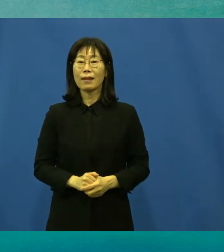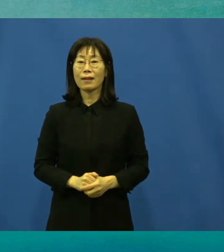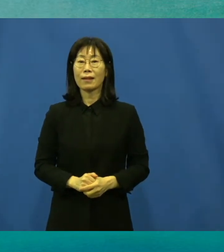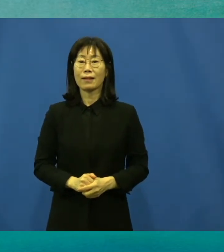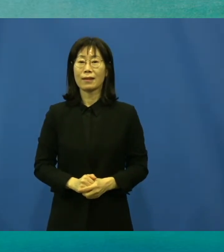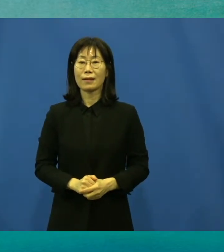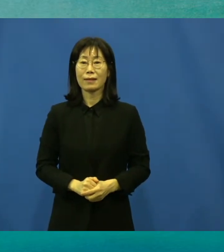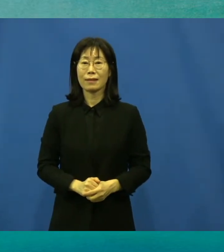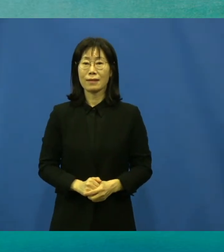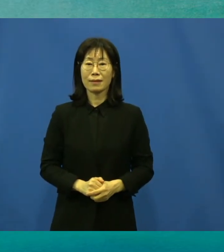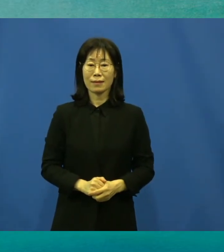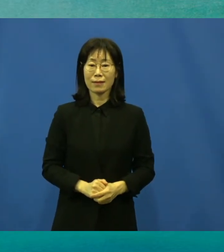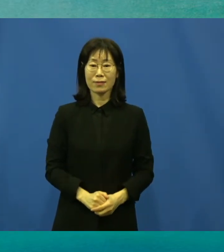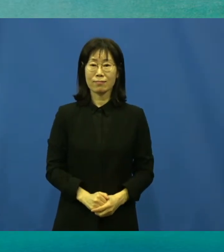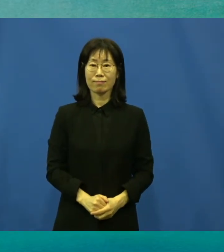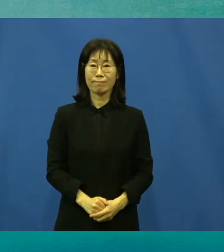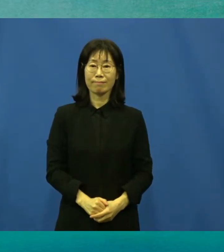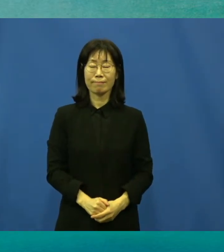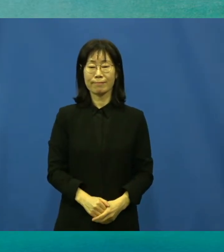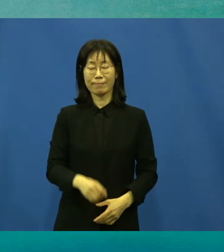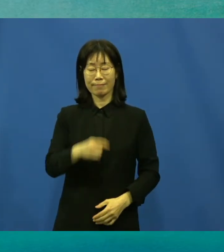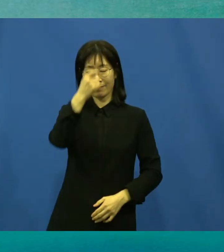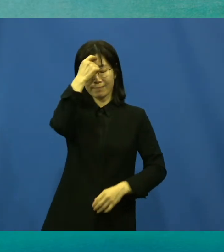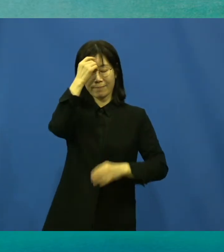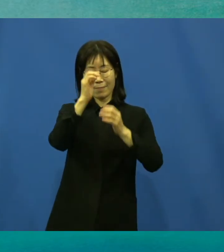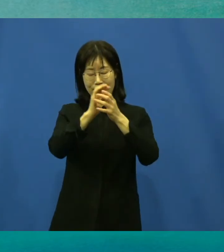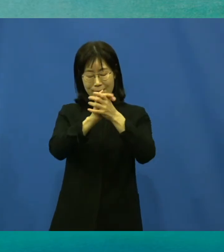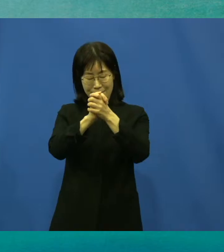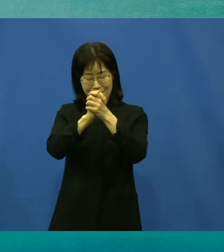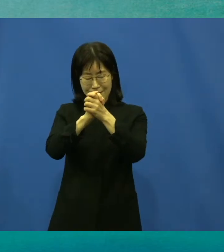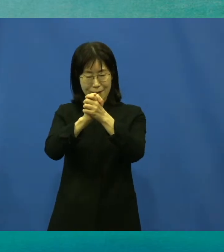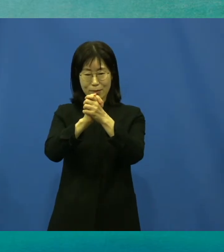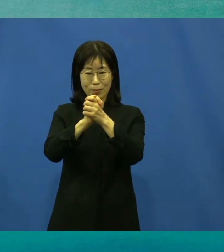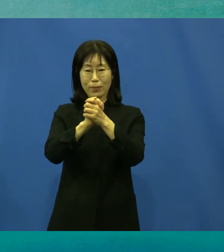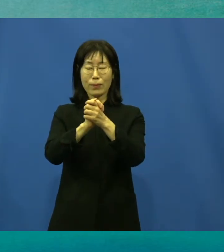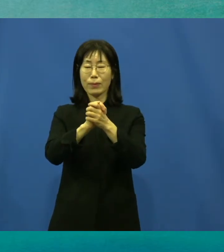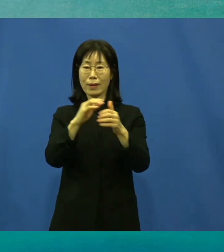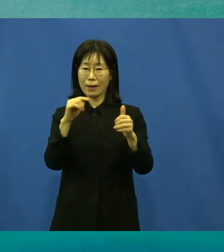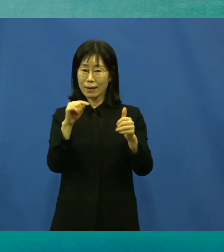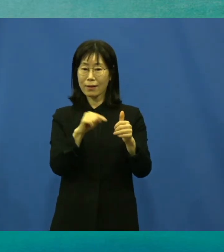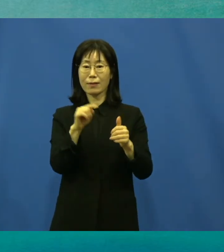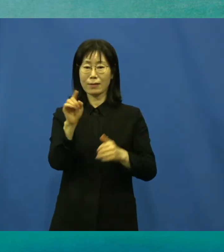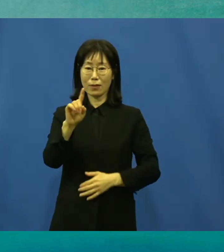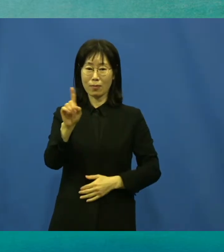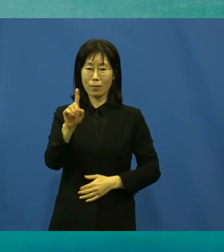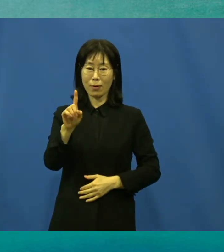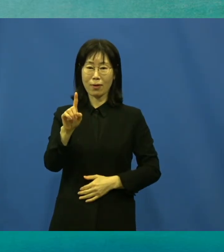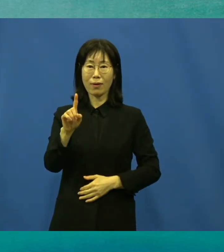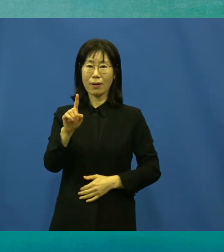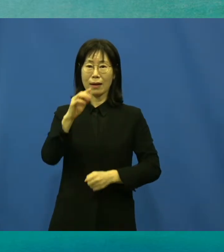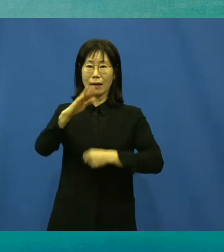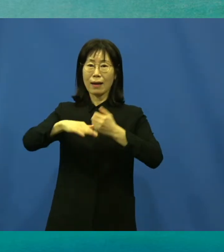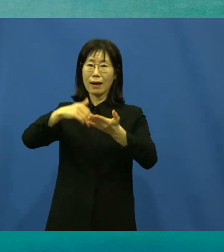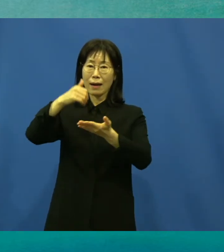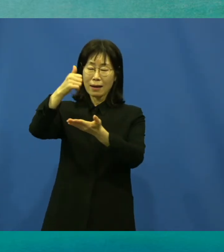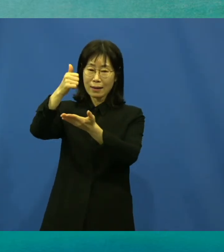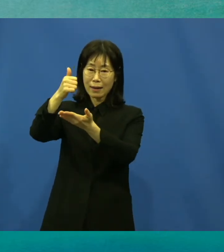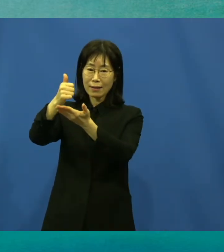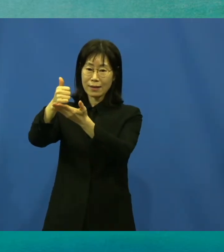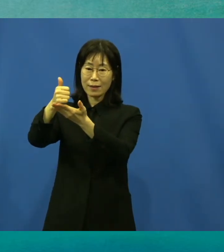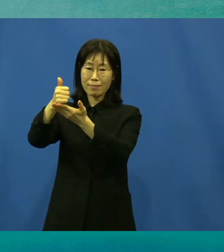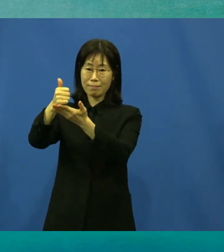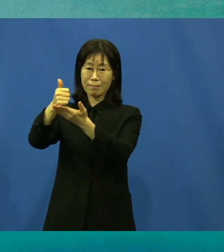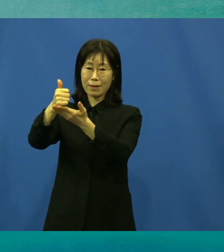여러분, 기도는 많은 일을 합니다. 우리가 생각하는 것보다 더 많은 일이 기도